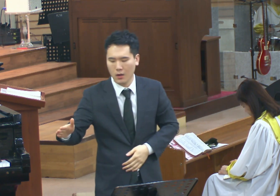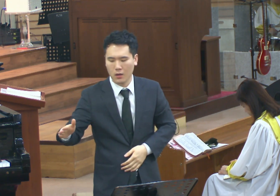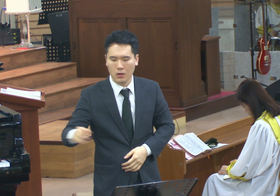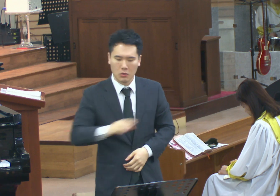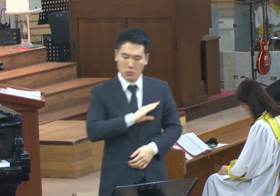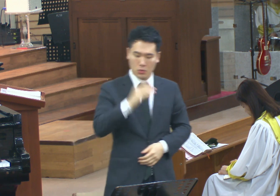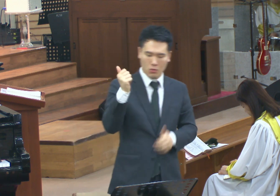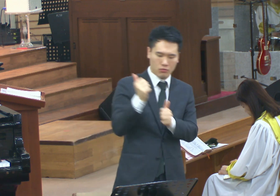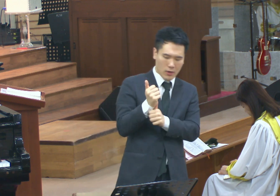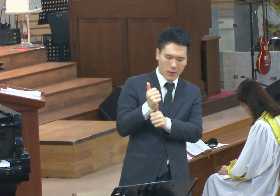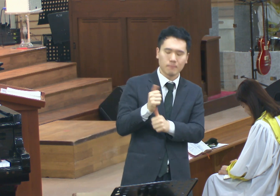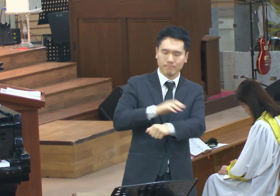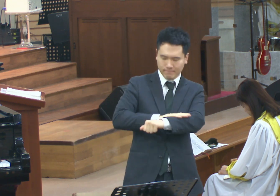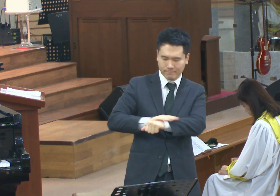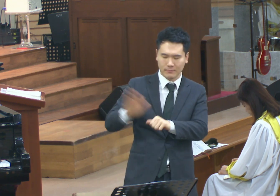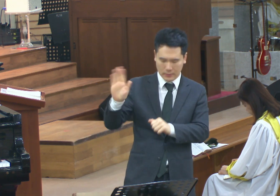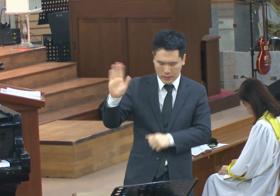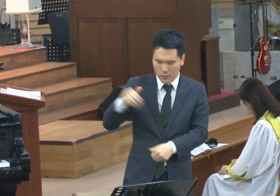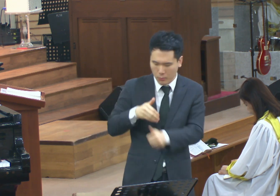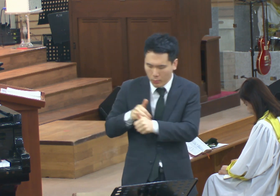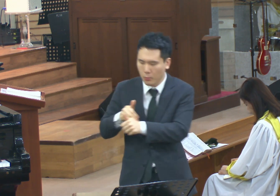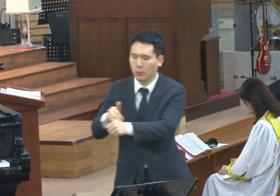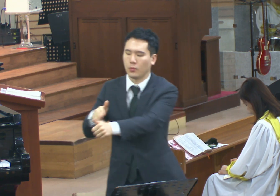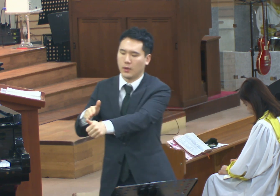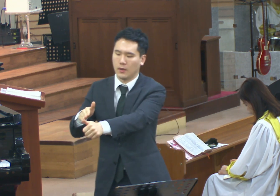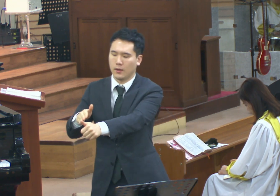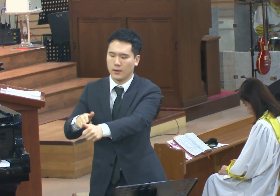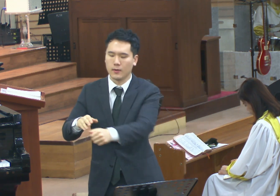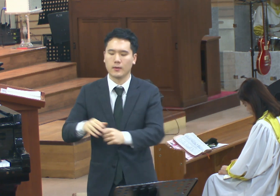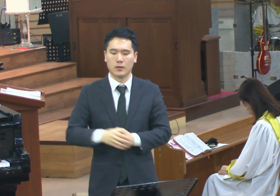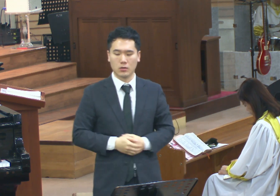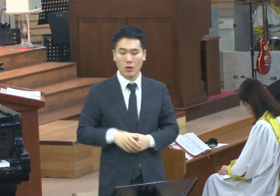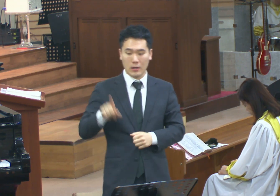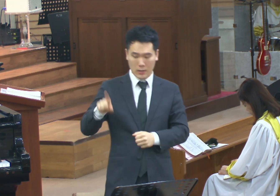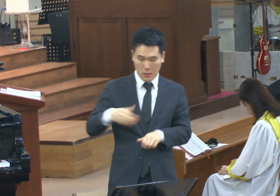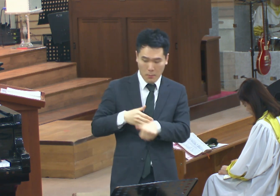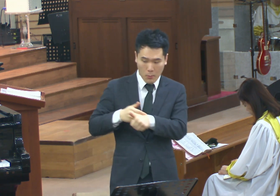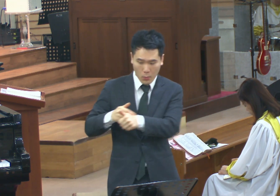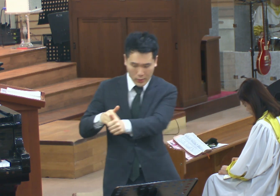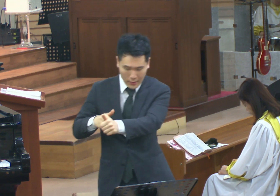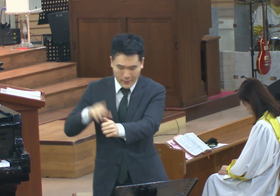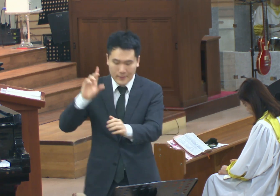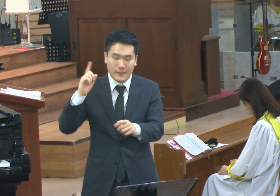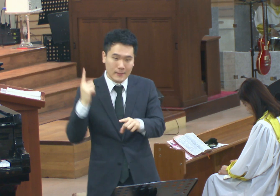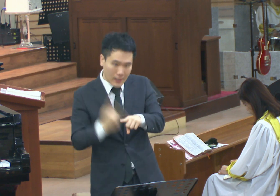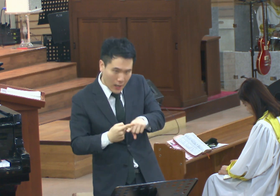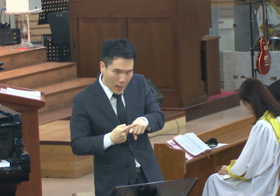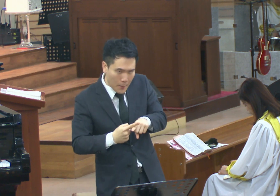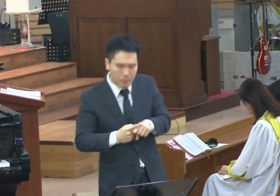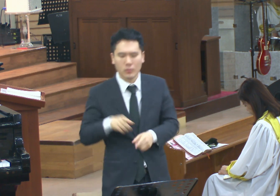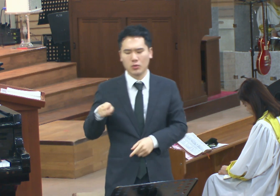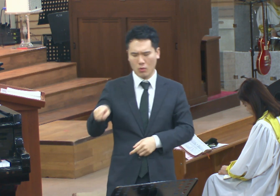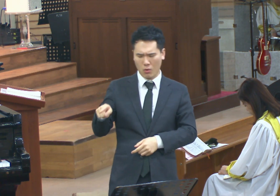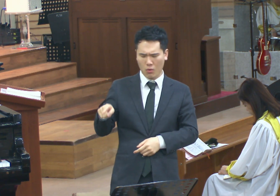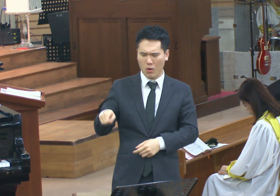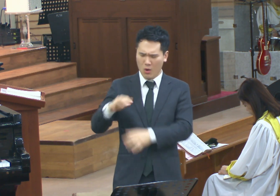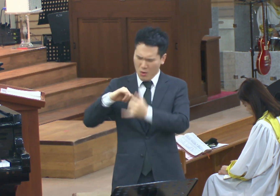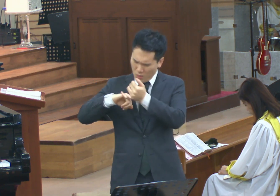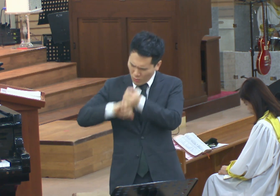섬기겠는가 거의 7번 다짐을 받는 그런 모습을 23장, 24장에서 볼 수가